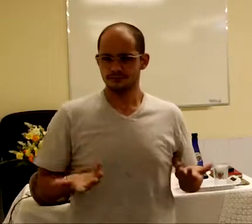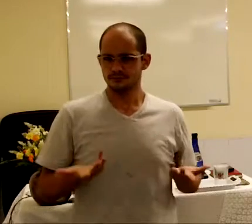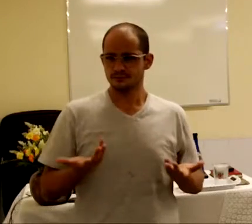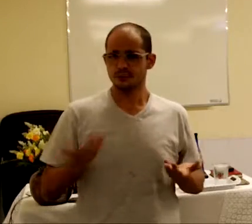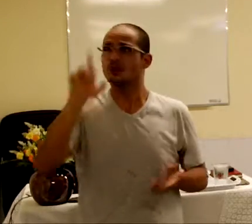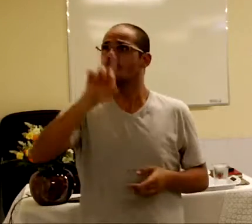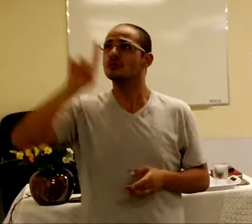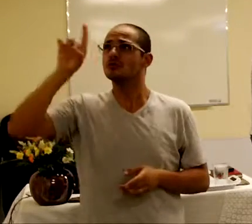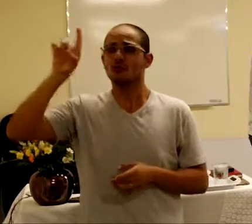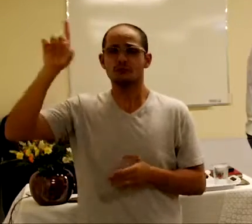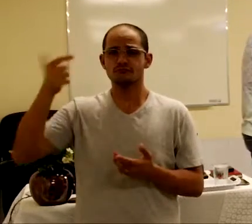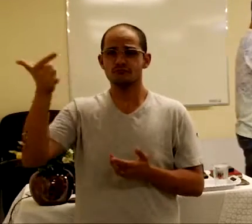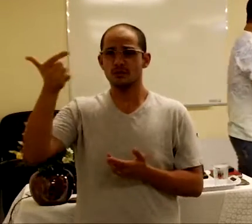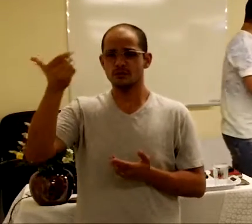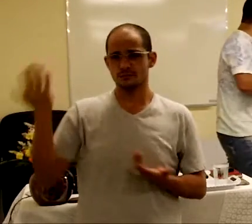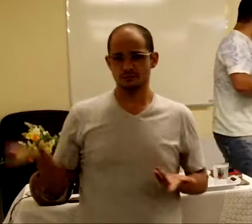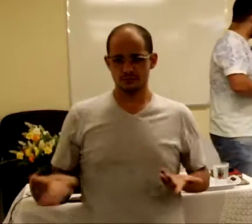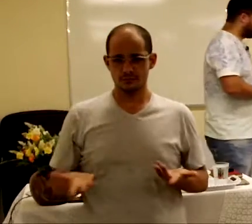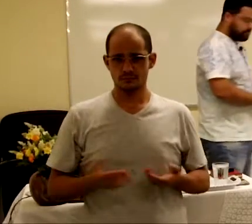uma força que permite isso? Né?